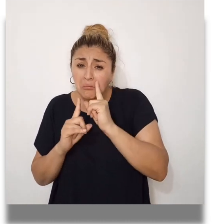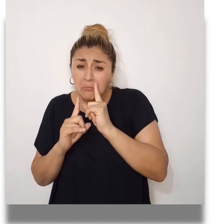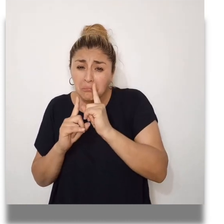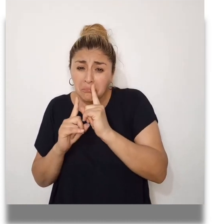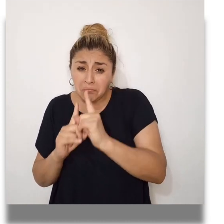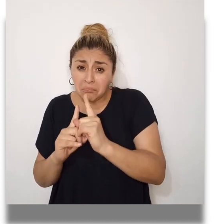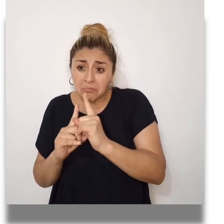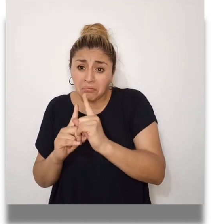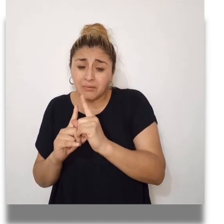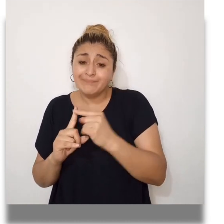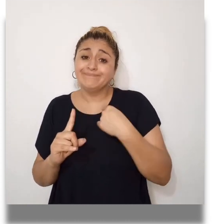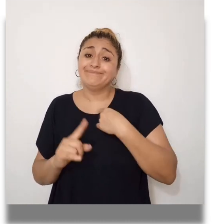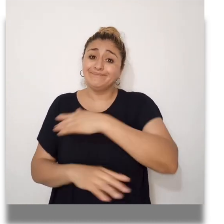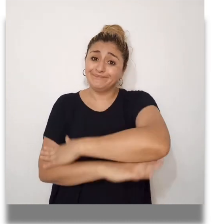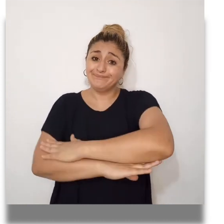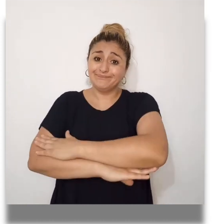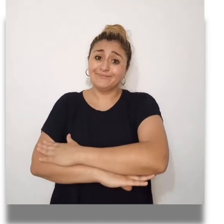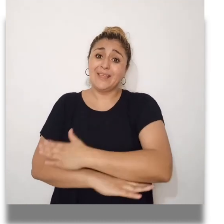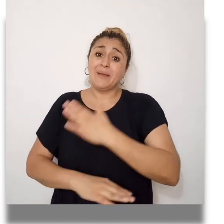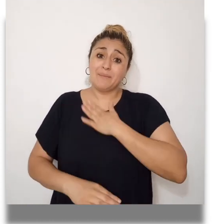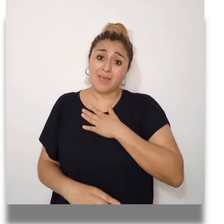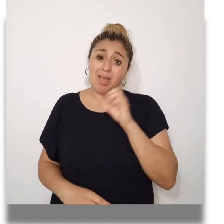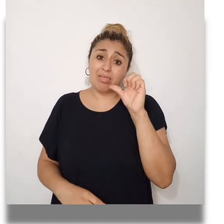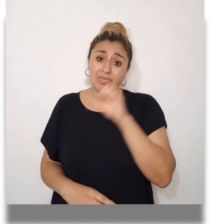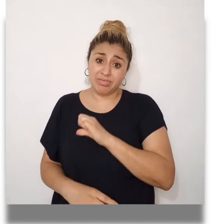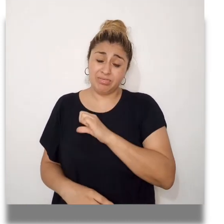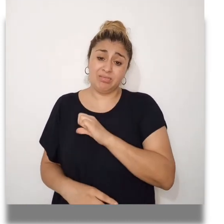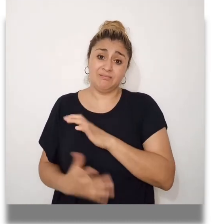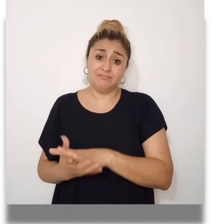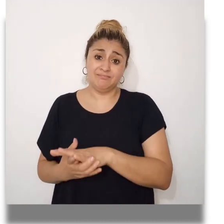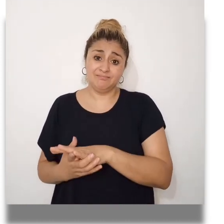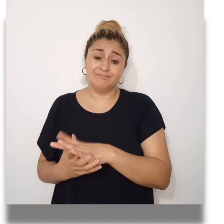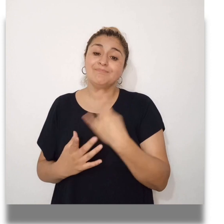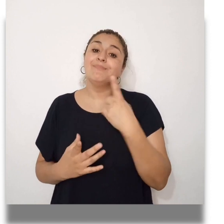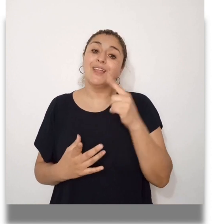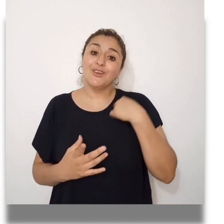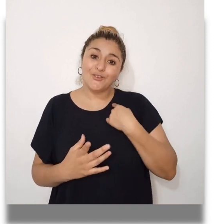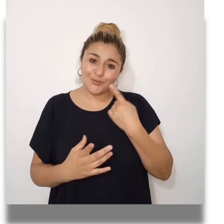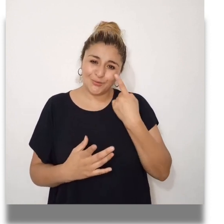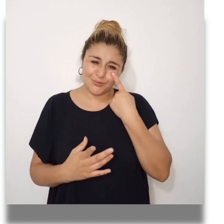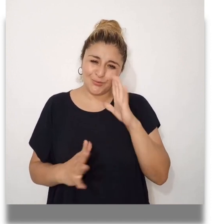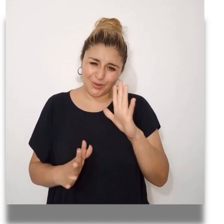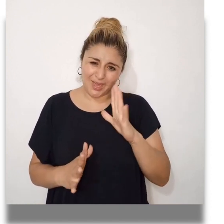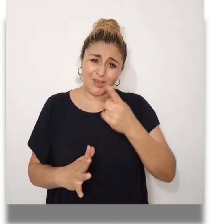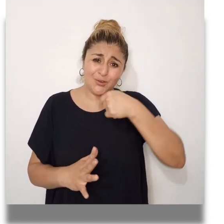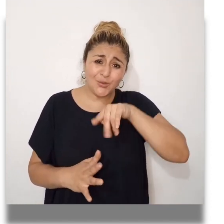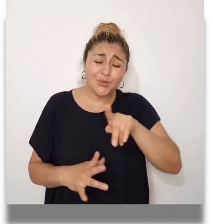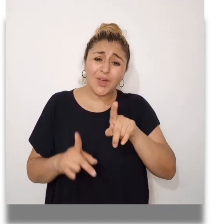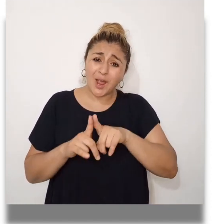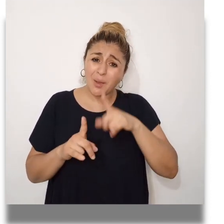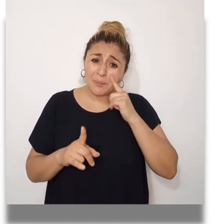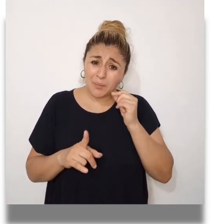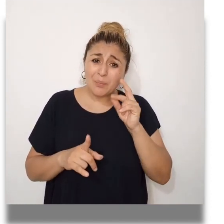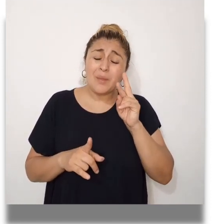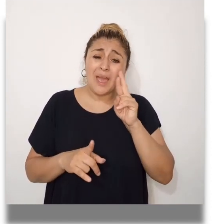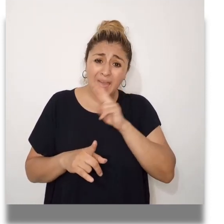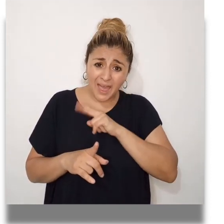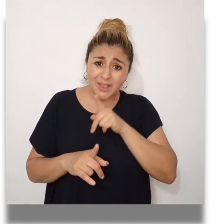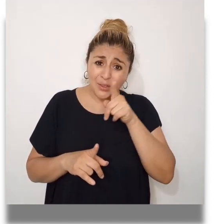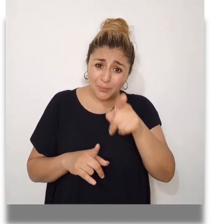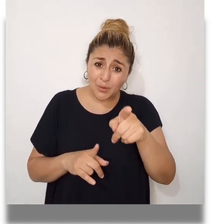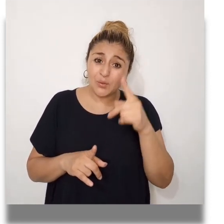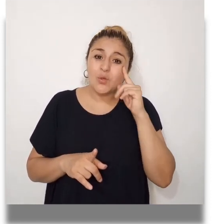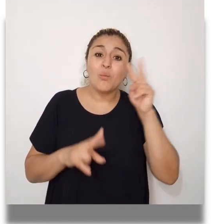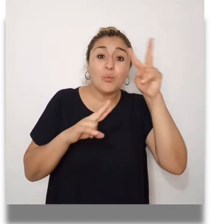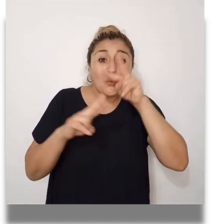Dios. Mon frère cherche la sagesse de Dieu. Mi hermano, busca la sabiduría de Dios.